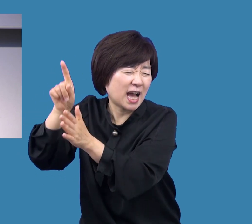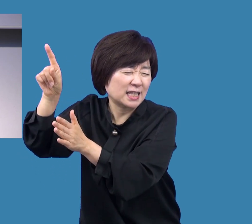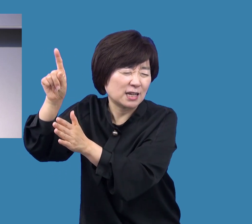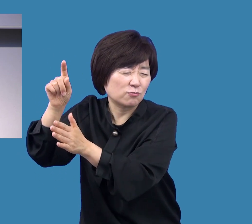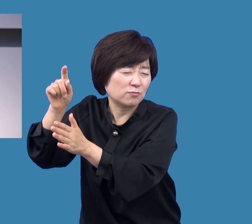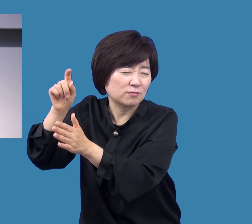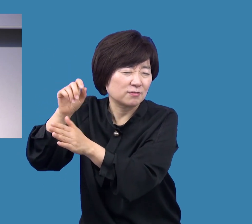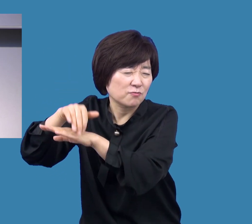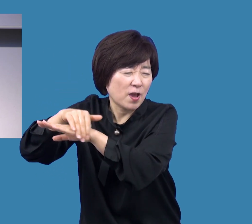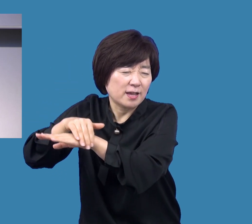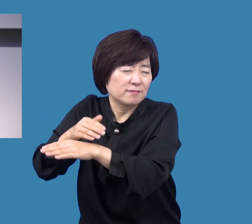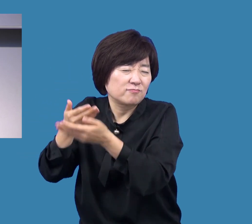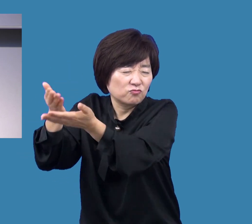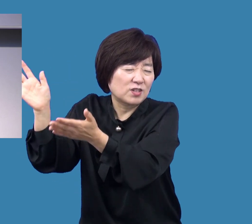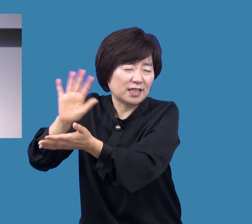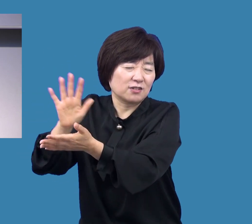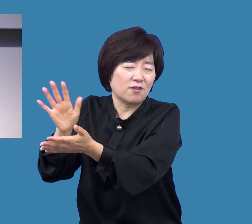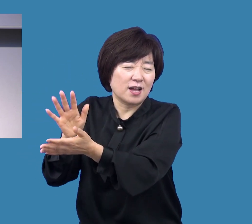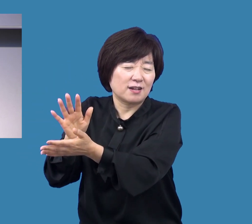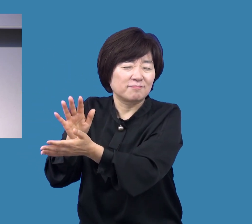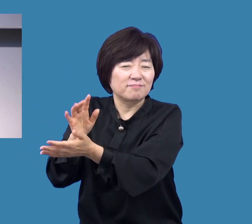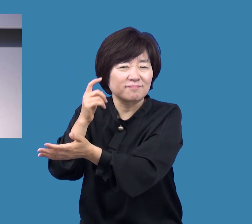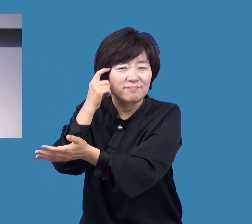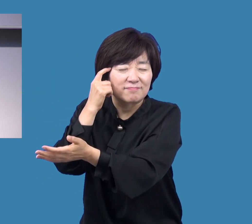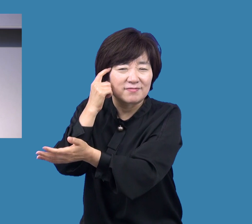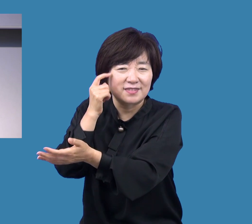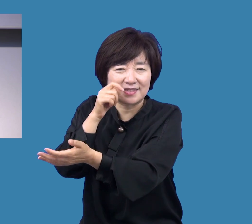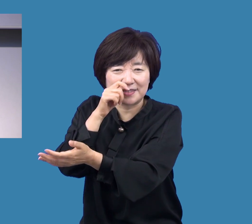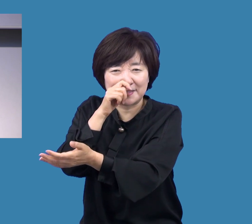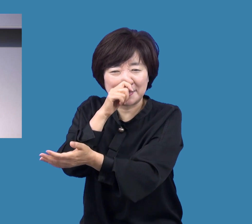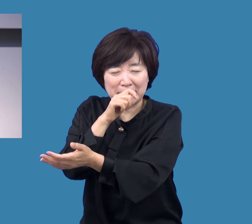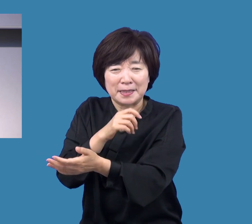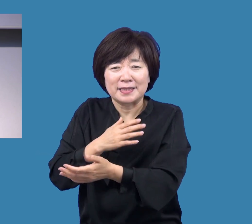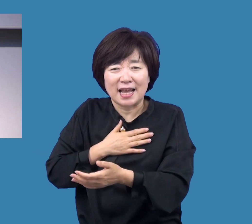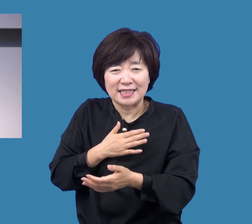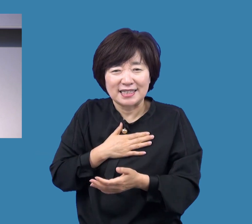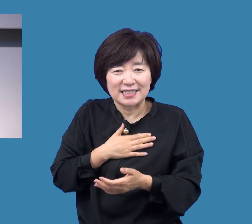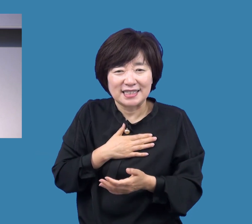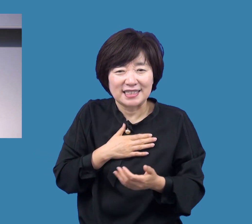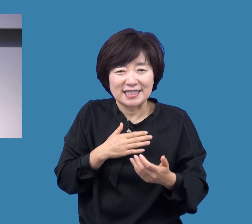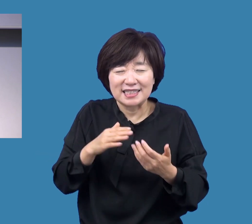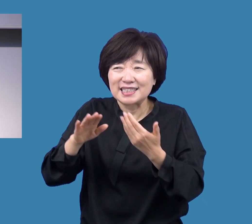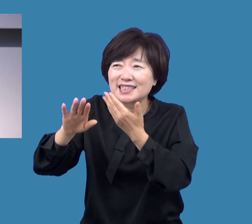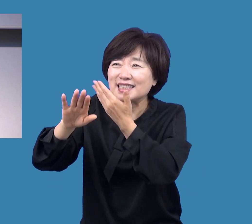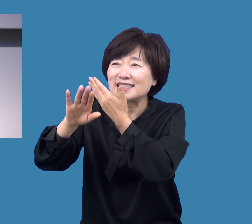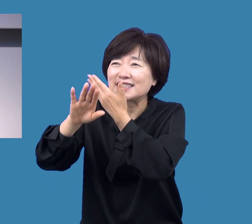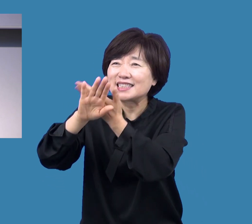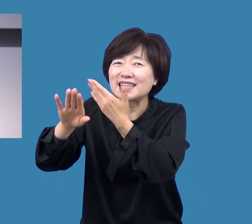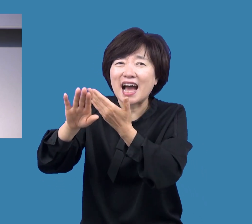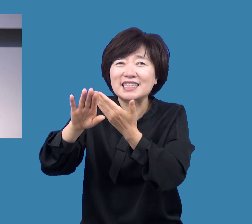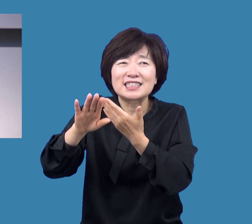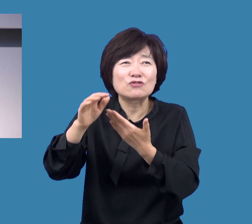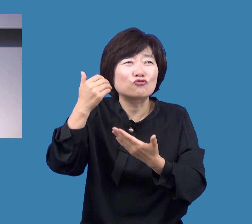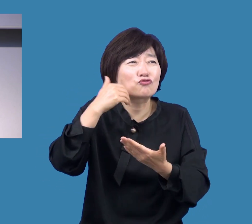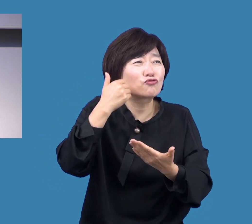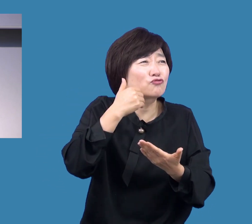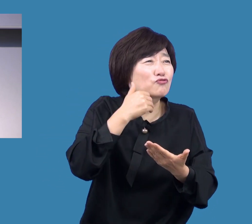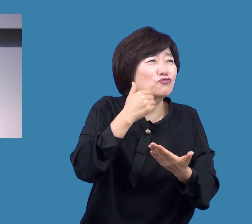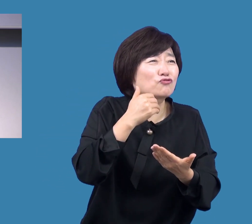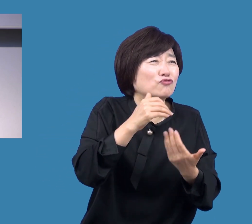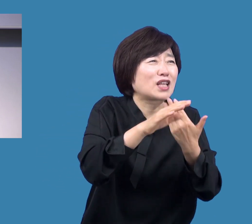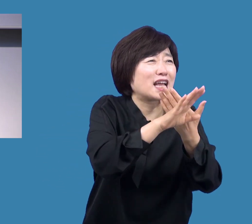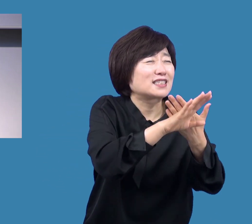장면이 나와요. 근데 이제 그 장면이 이렇게 떠오르면서 나는 약간 다른 존재를 위해서는 단 하나의 책략도 내지 않을 거야.